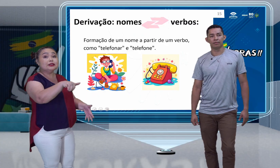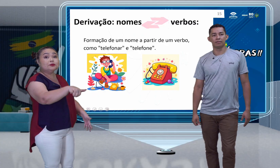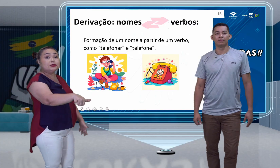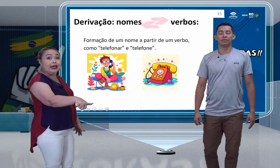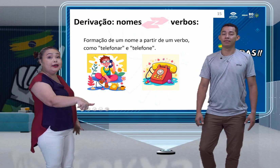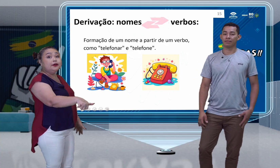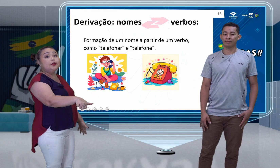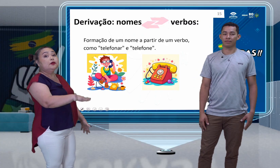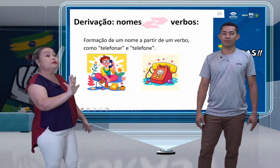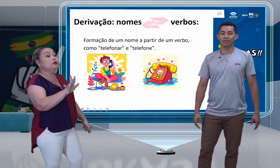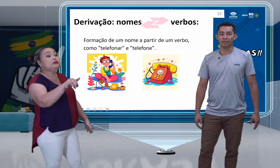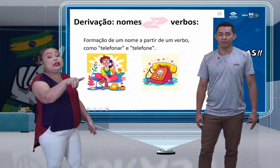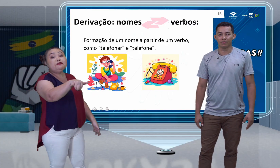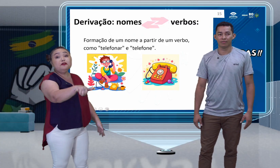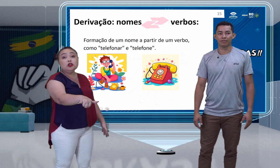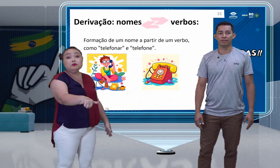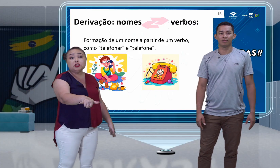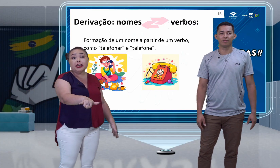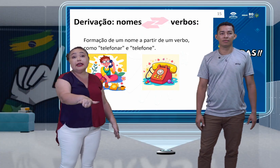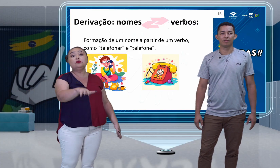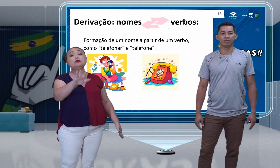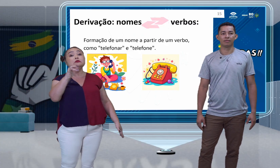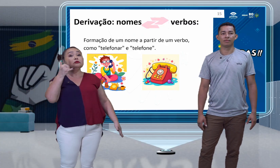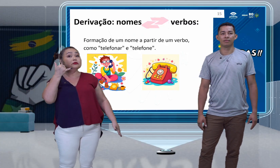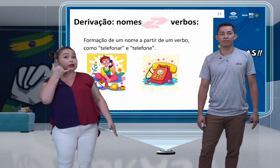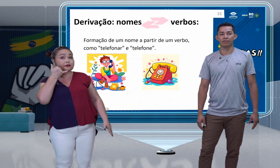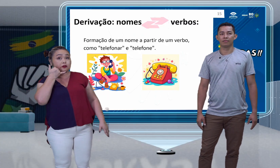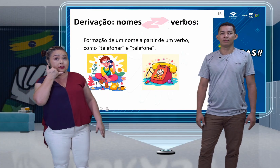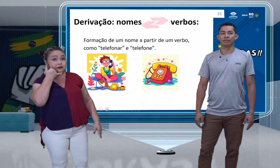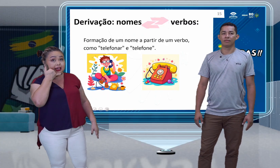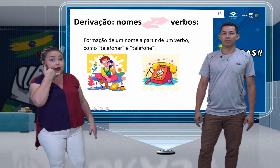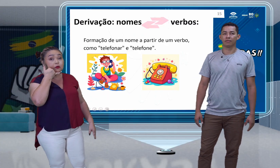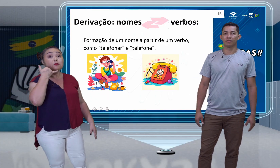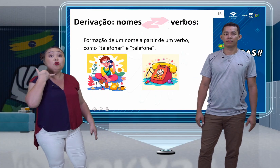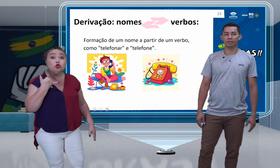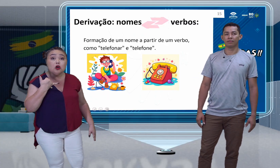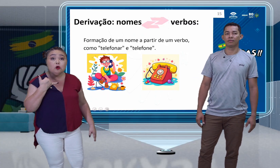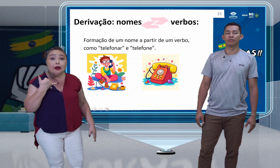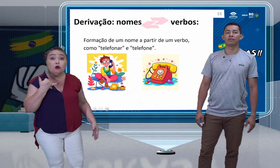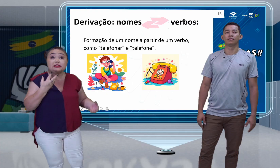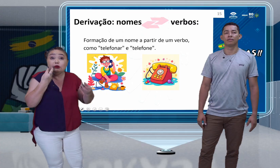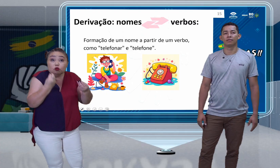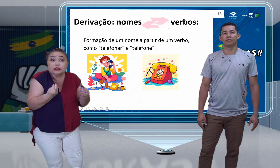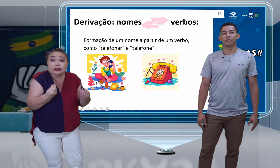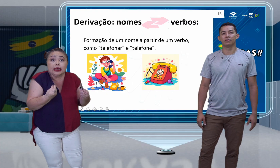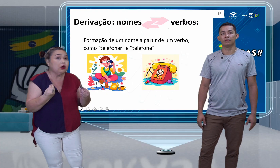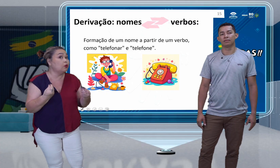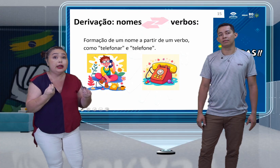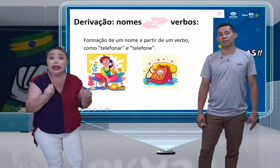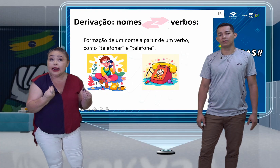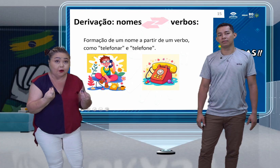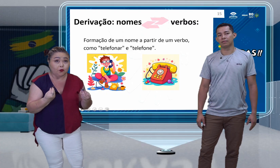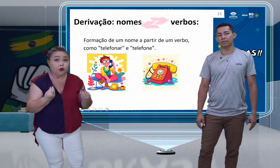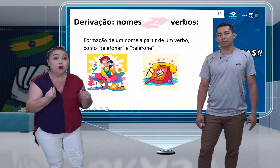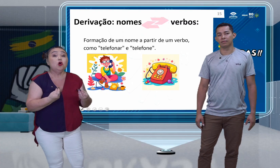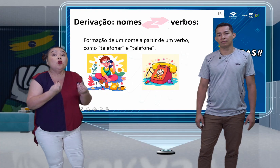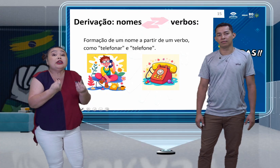mesmo, tá? Então, telefone, objeto, telefone, verbo. Mudou alguma coisa no sinal? Não. O